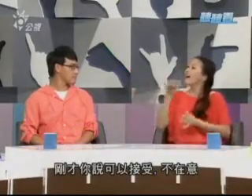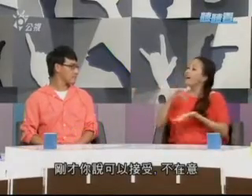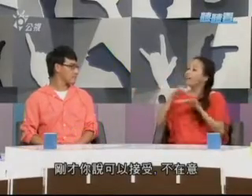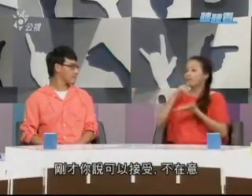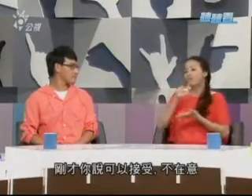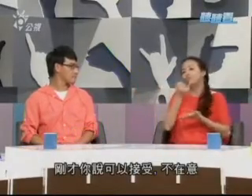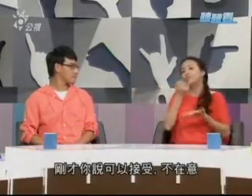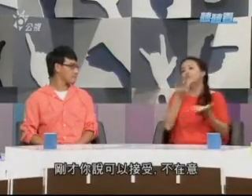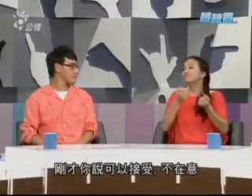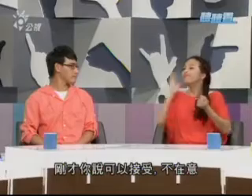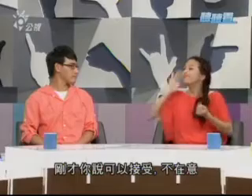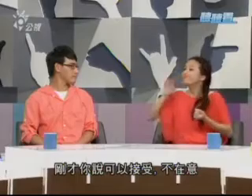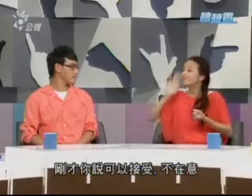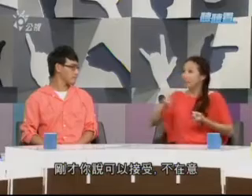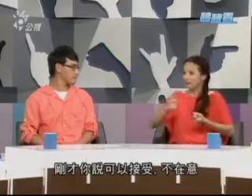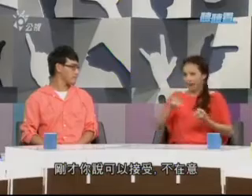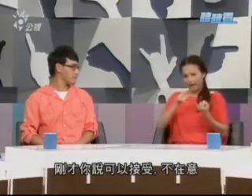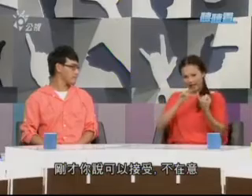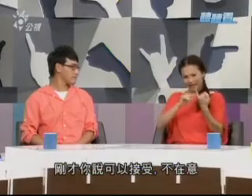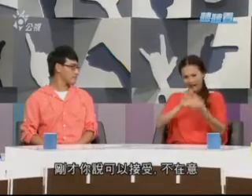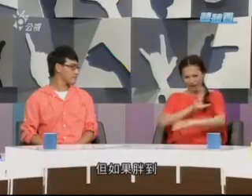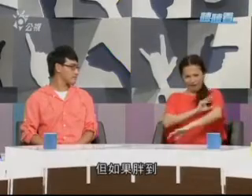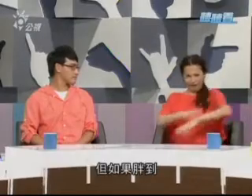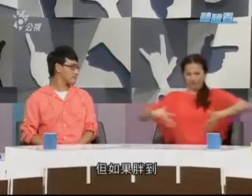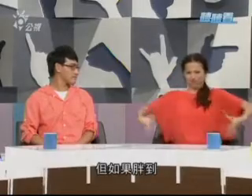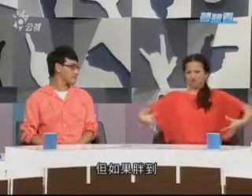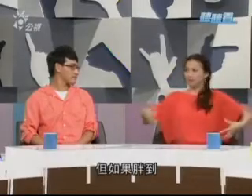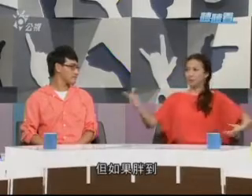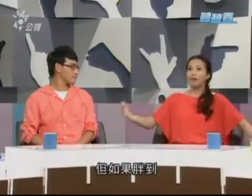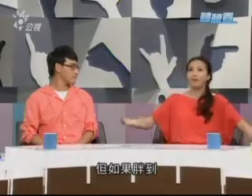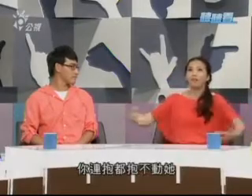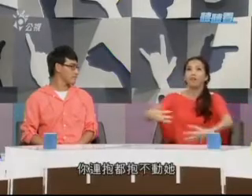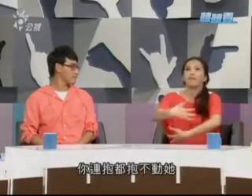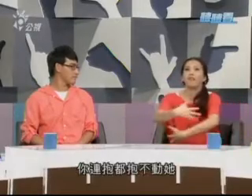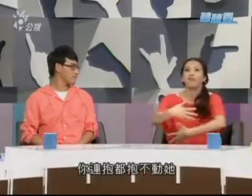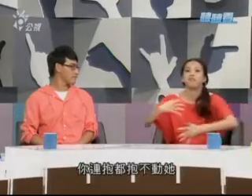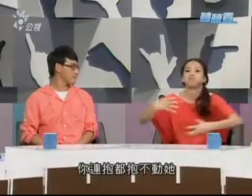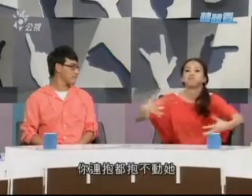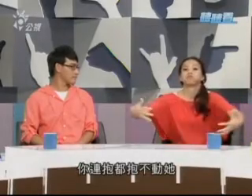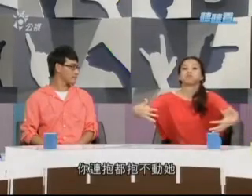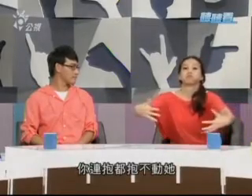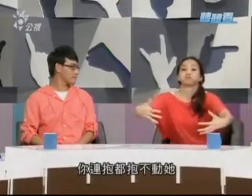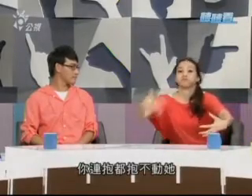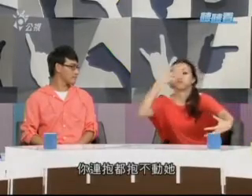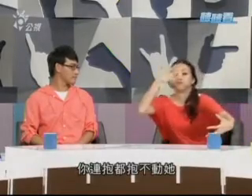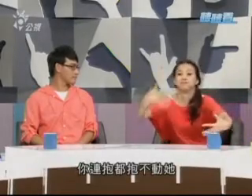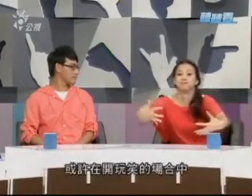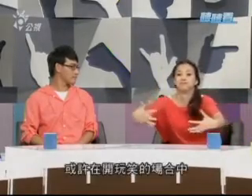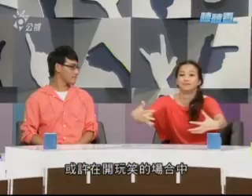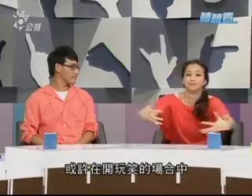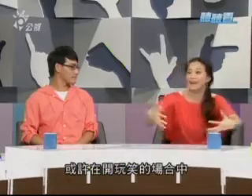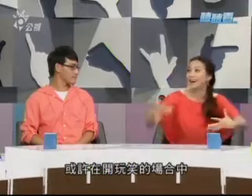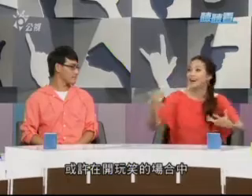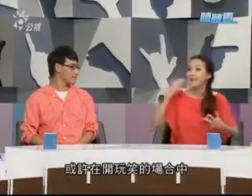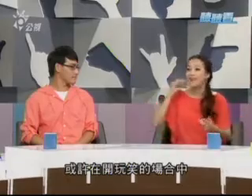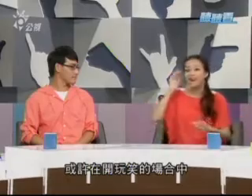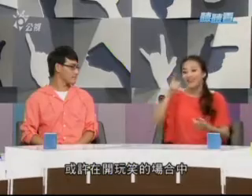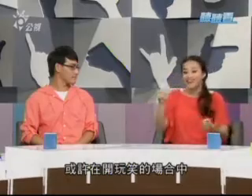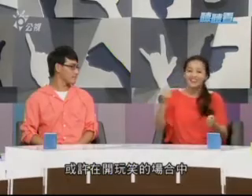你说可以接受不在意，但如果胖到你连抱都抱不动她，或许呢在开玩笑的场